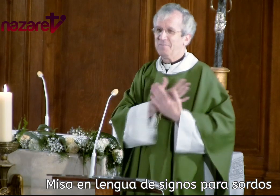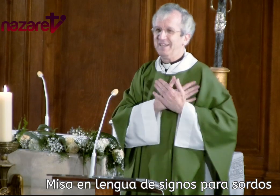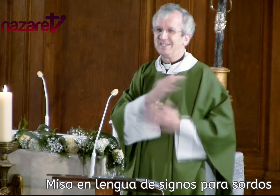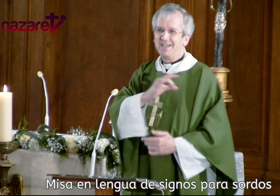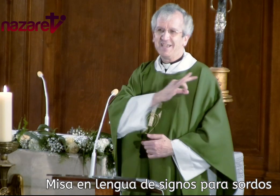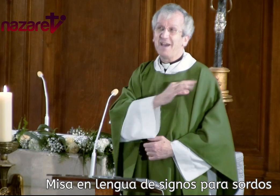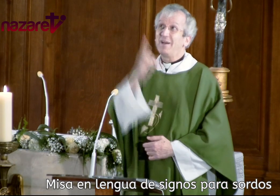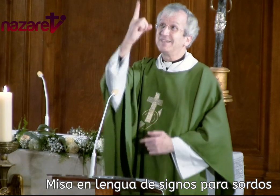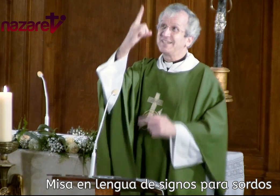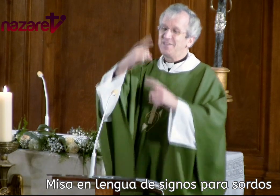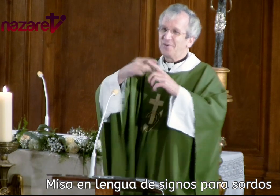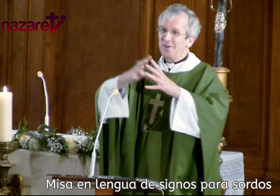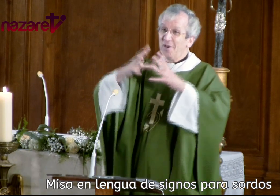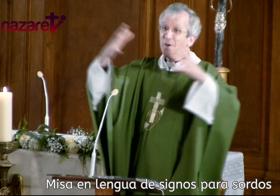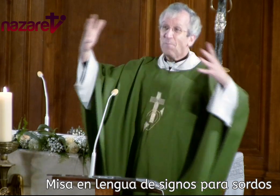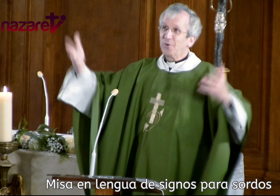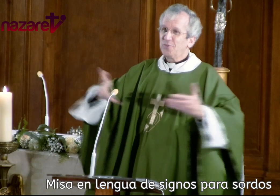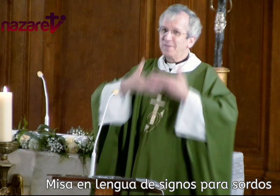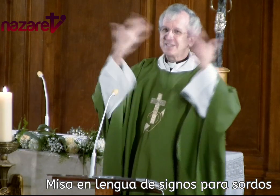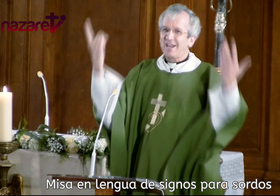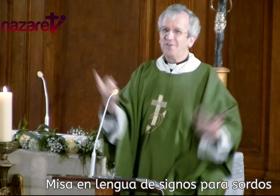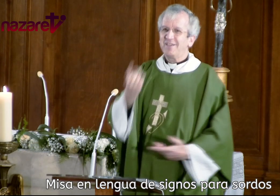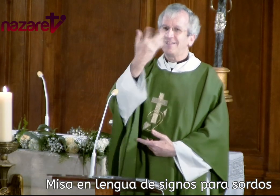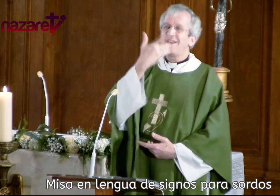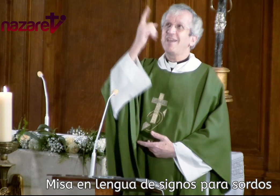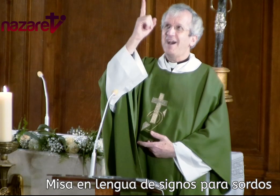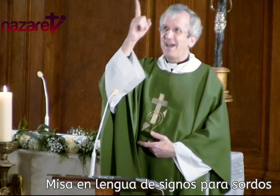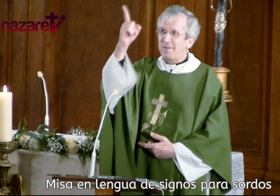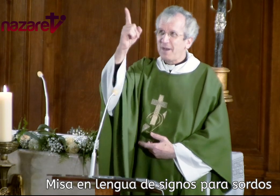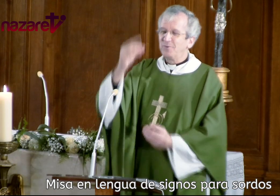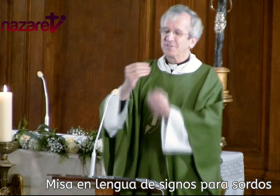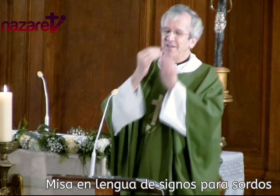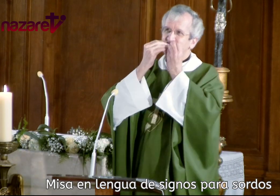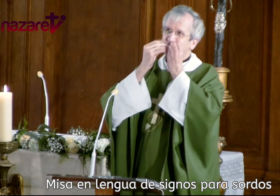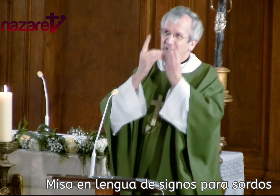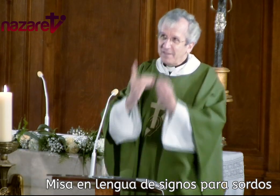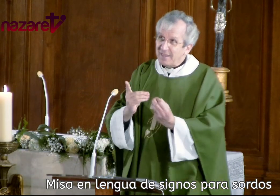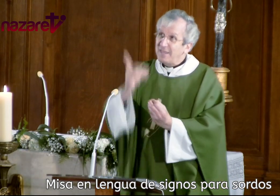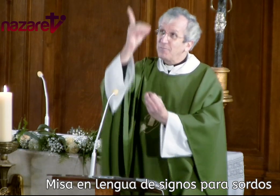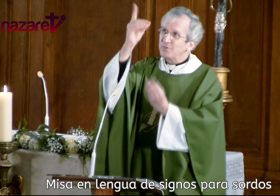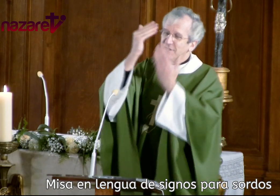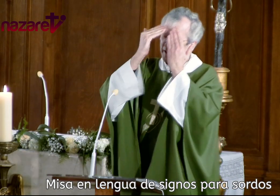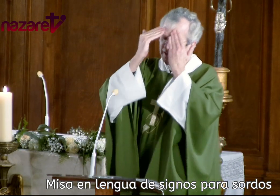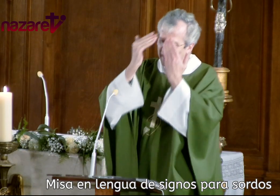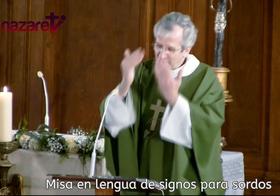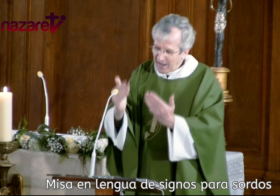llama el señor por tu inmensa gloria te alabamos te bendecimos te adoramos